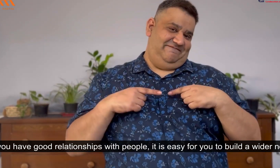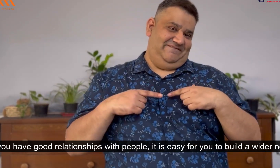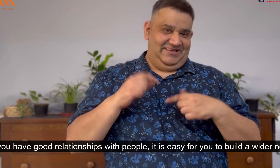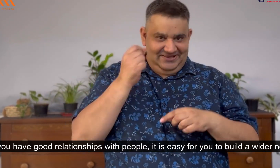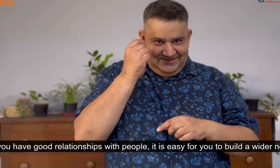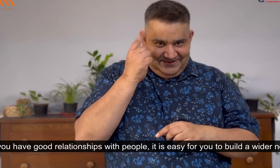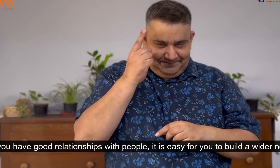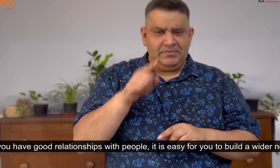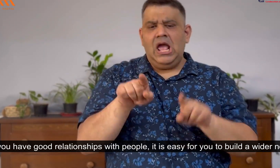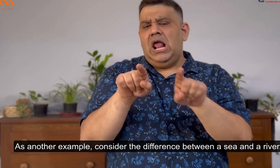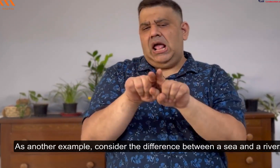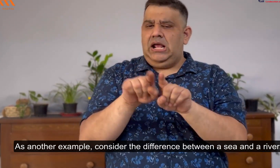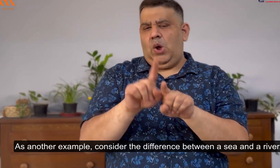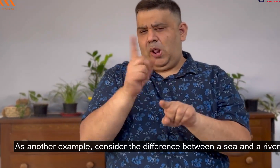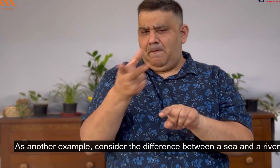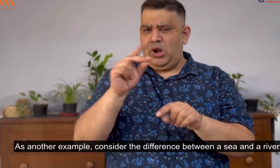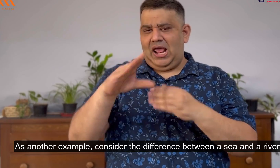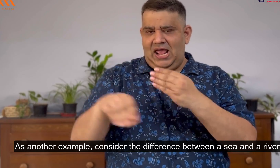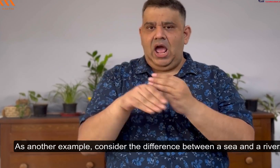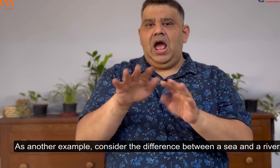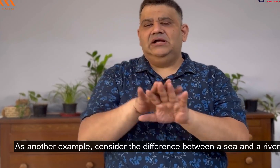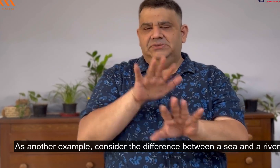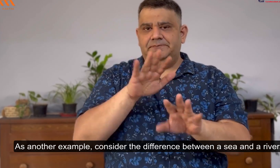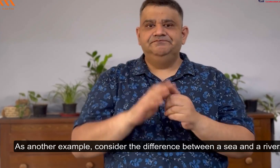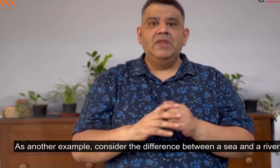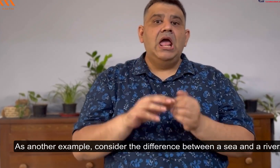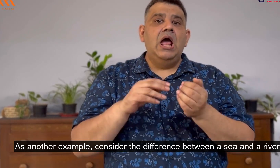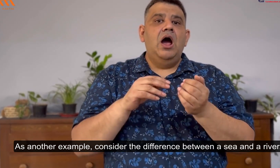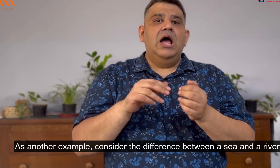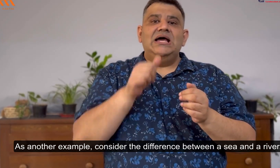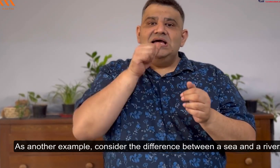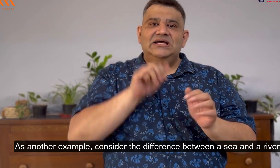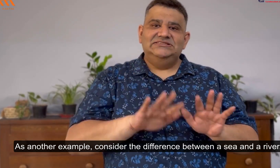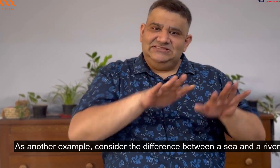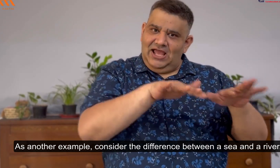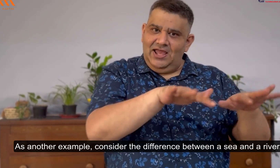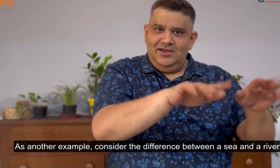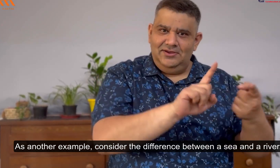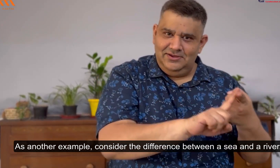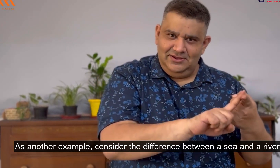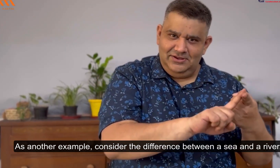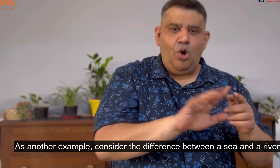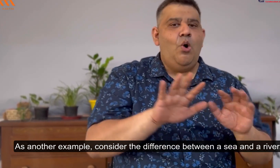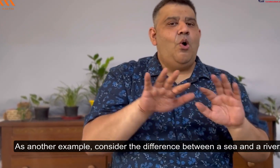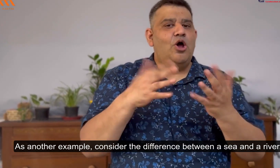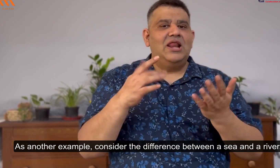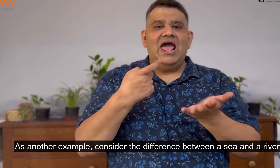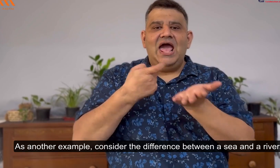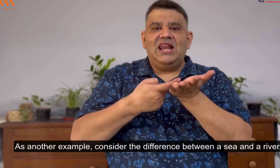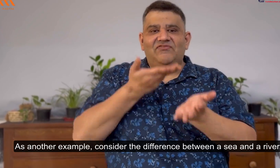है। एक अन्य उदाहरण के रूप में, समुद्र और नदी के बीच अंतर पर विचार